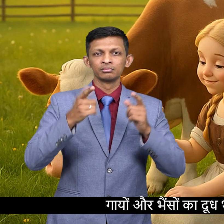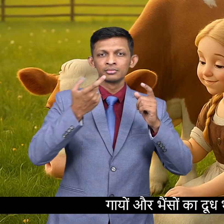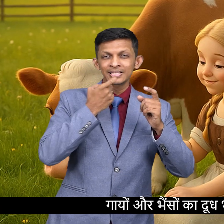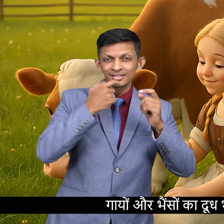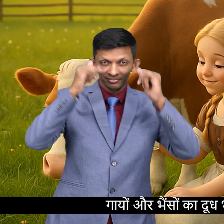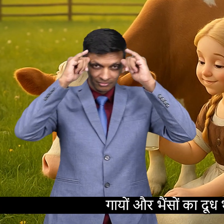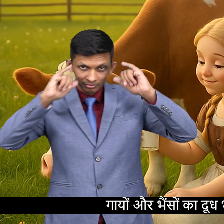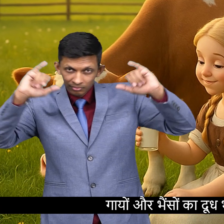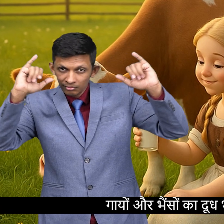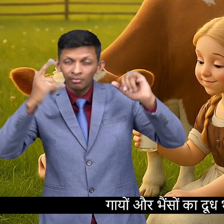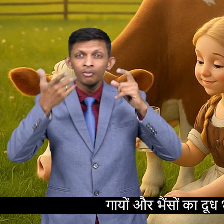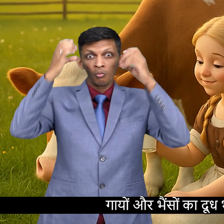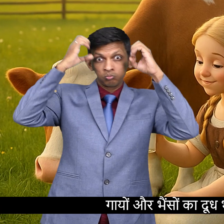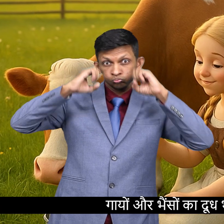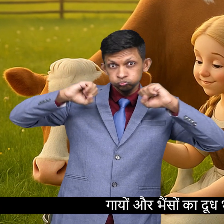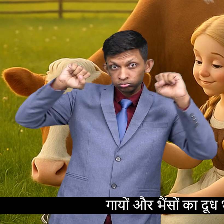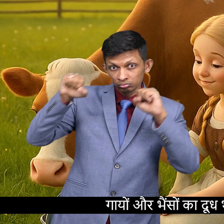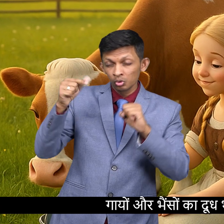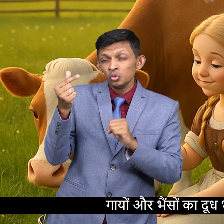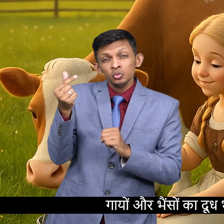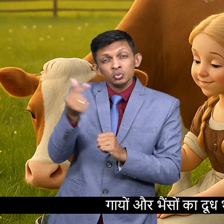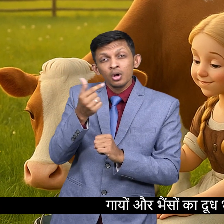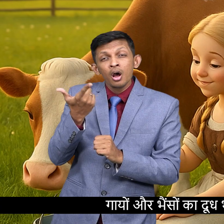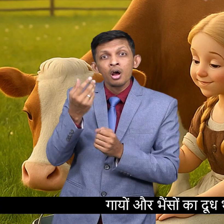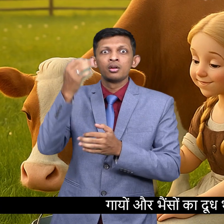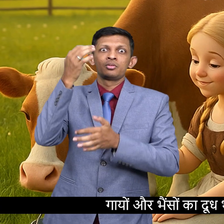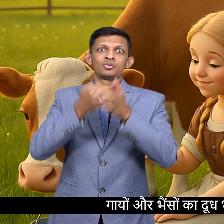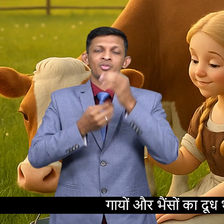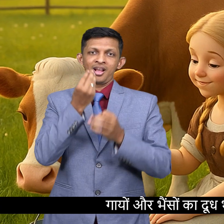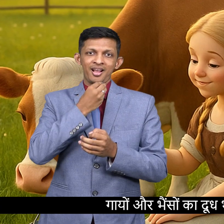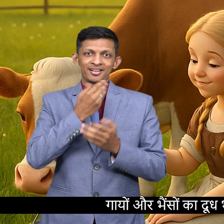गायों और भैंसों का दूध भोजन के रूप में उपयोग किया जाता है।